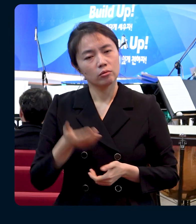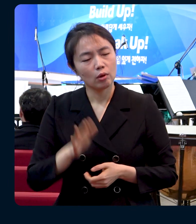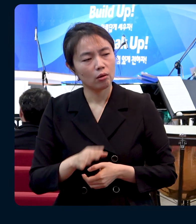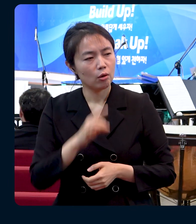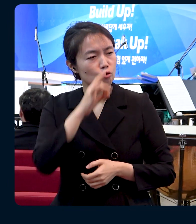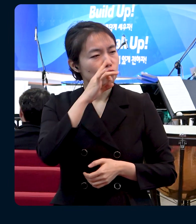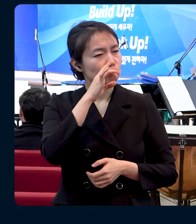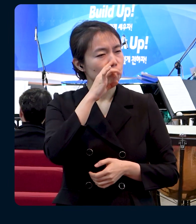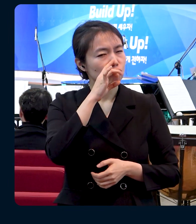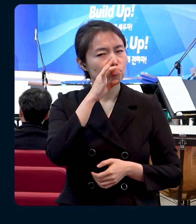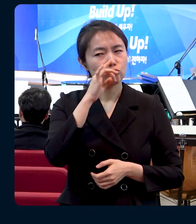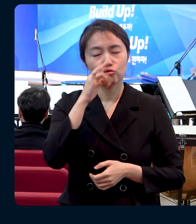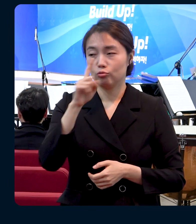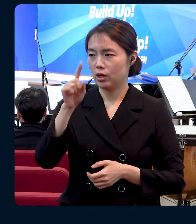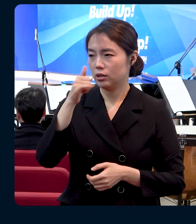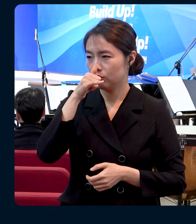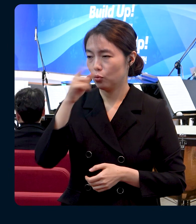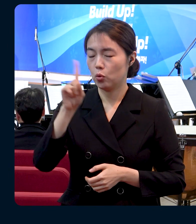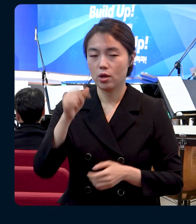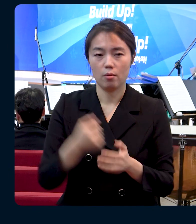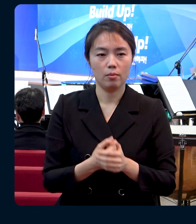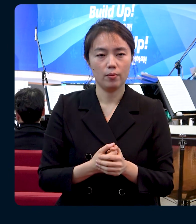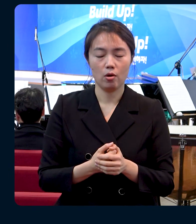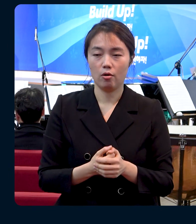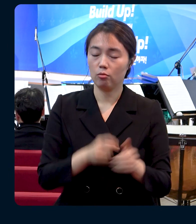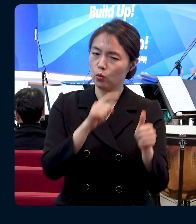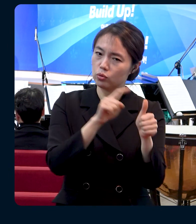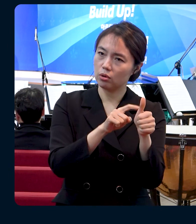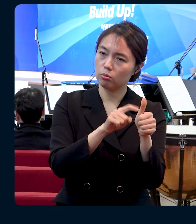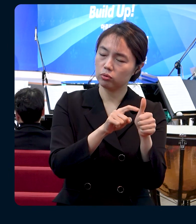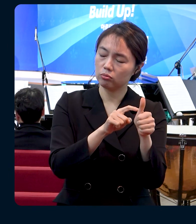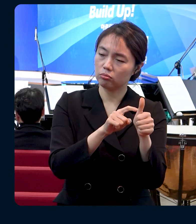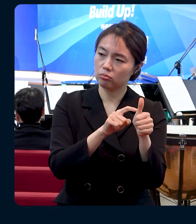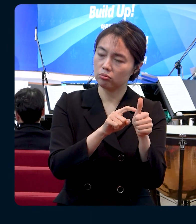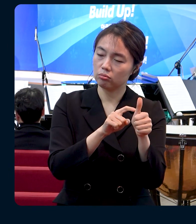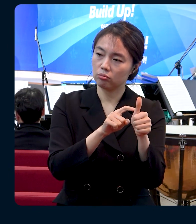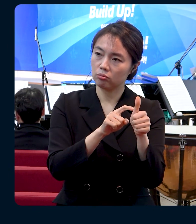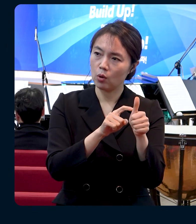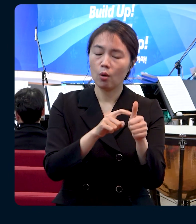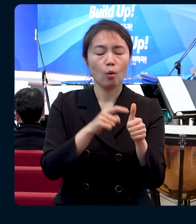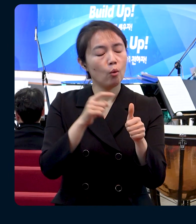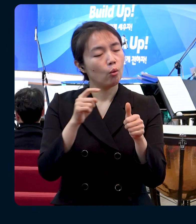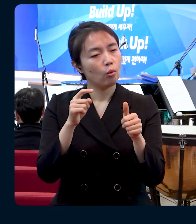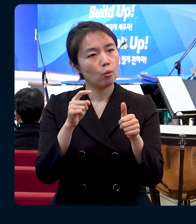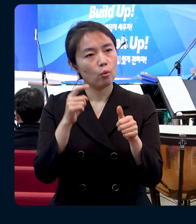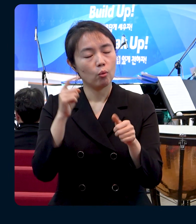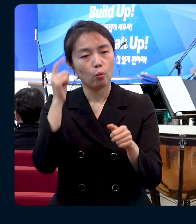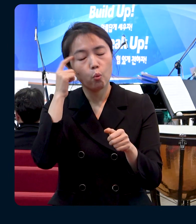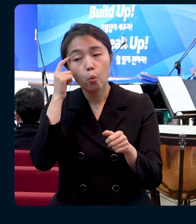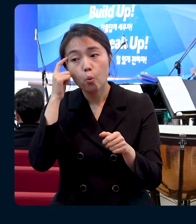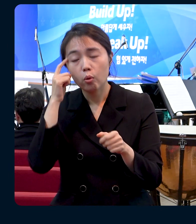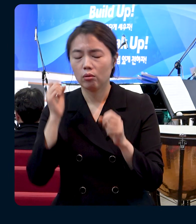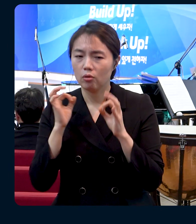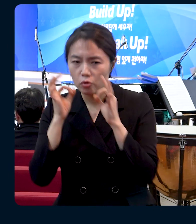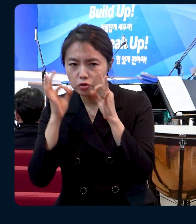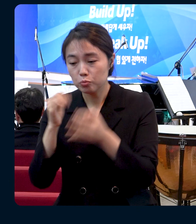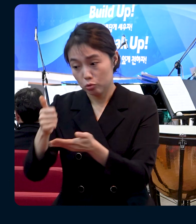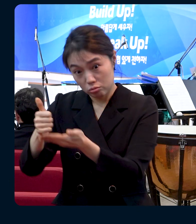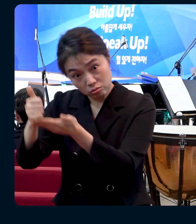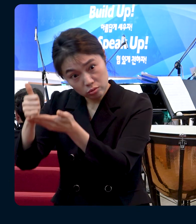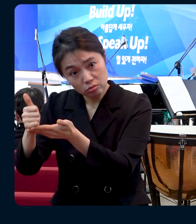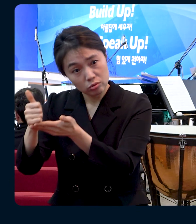여전히 올라오는 질문이 있습니다. 요셉은 그러면 어떻게 그렇게 할 수 있었을까 하는 거죠.